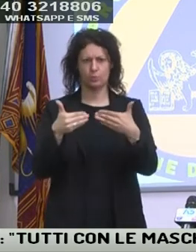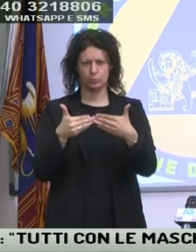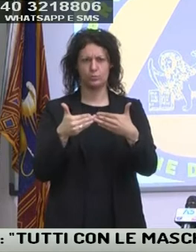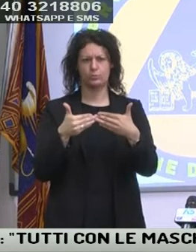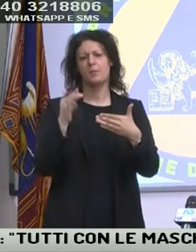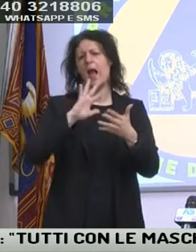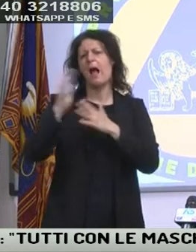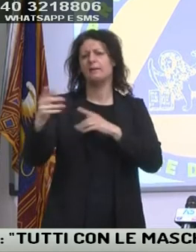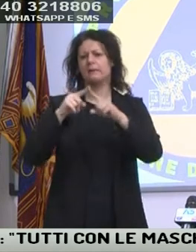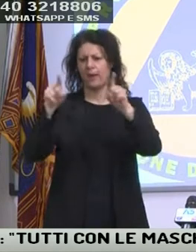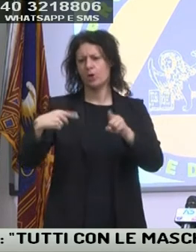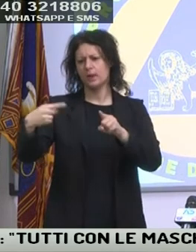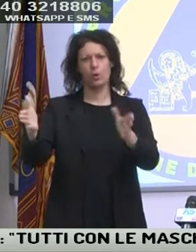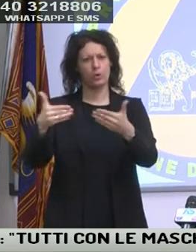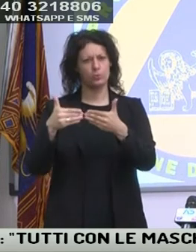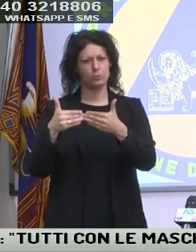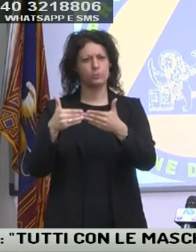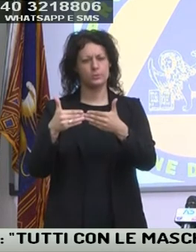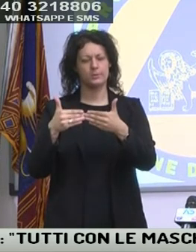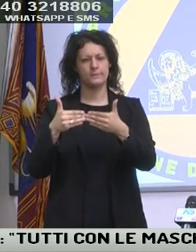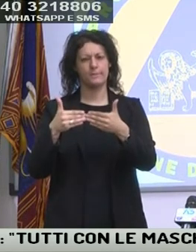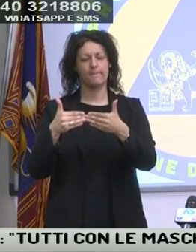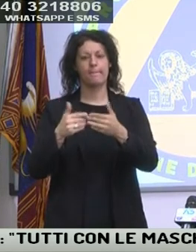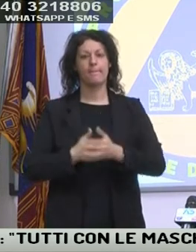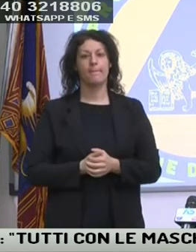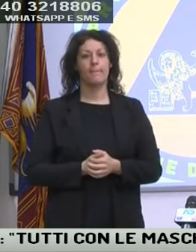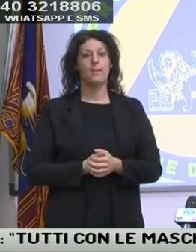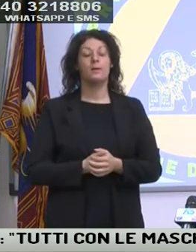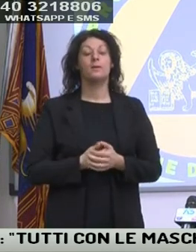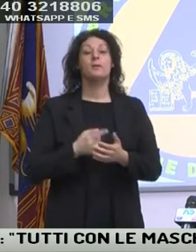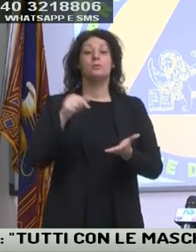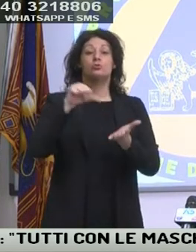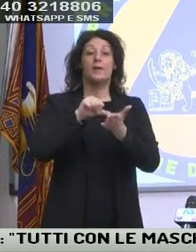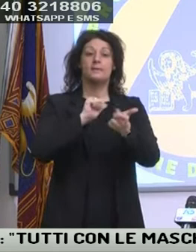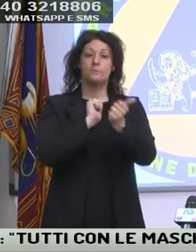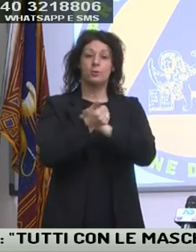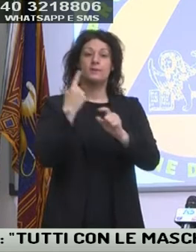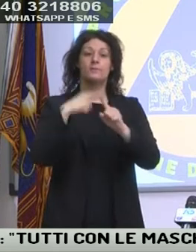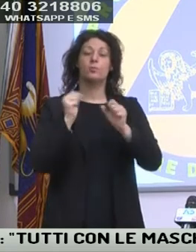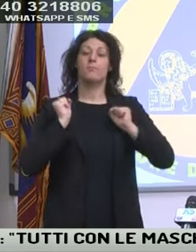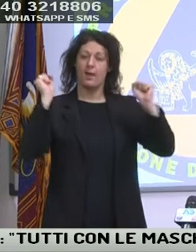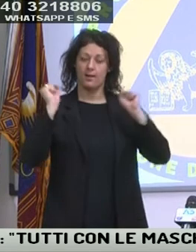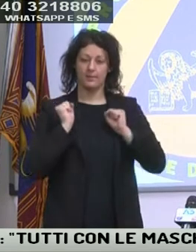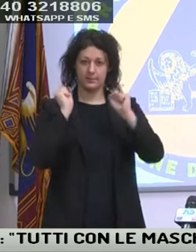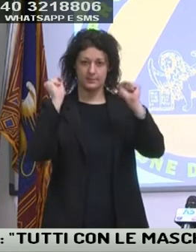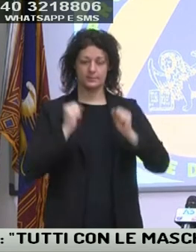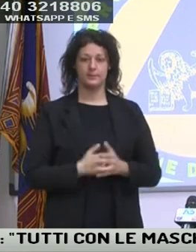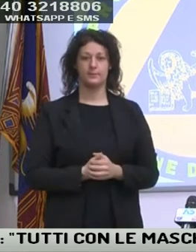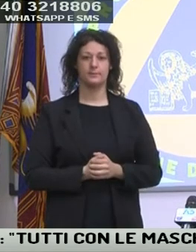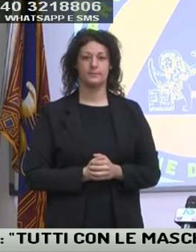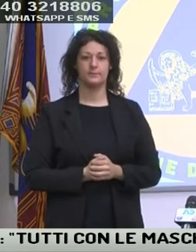insomma tutti i negozi che sono ancora chiusi, i centri sportivi e le palestre. Ed